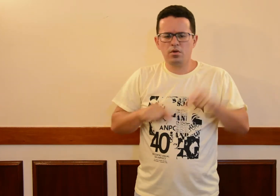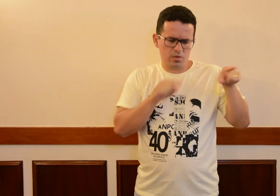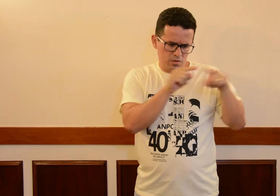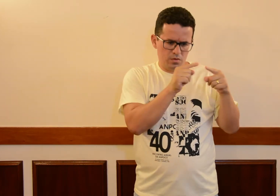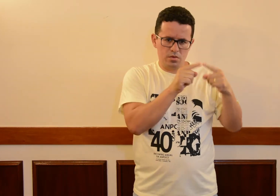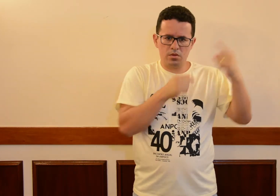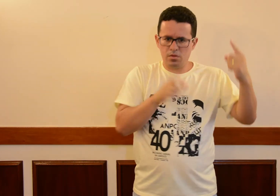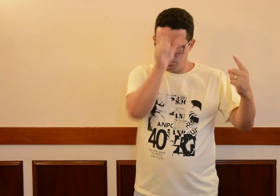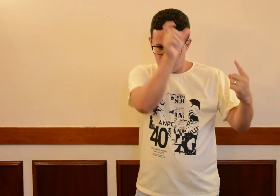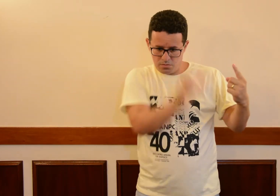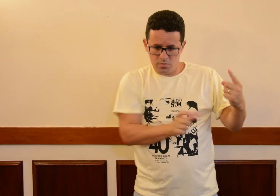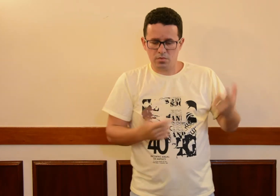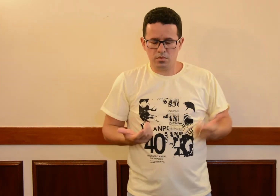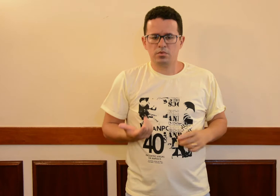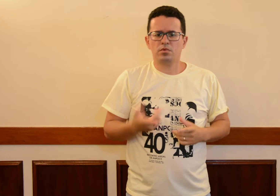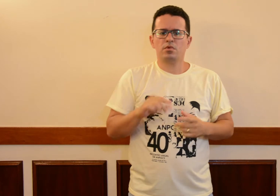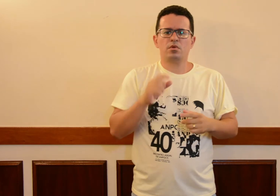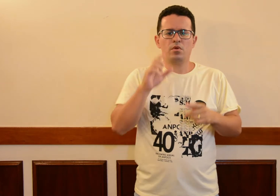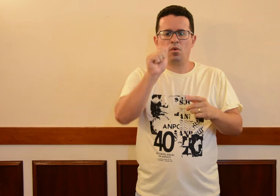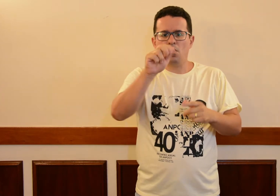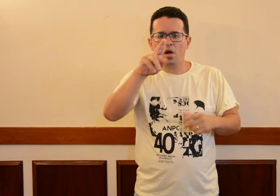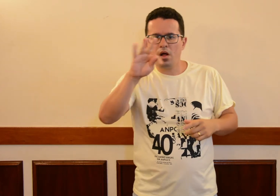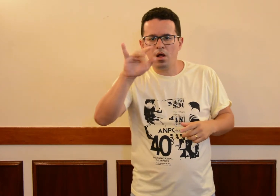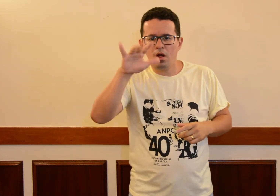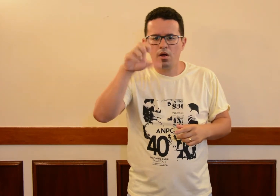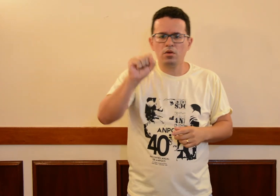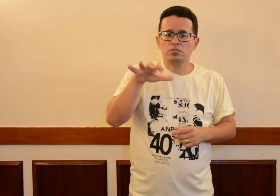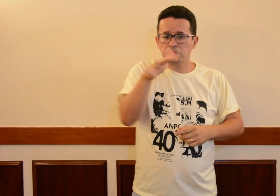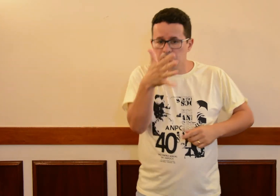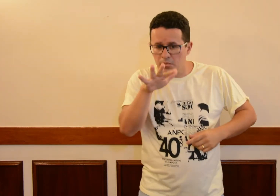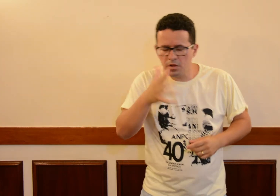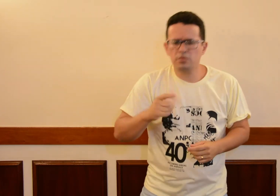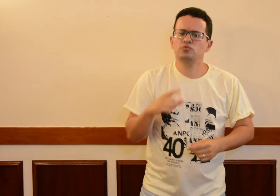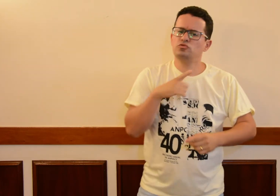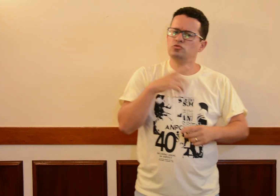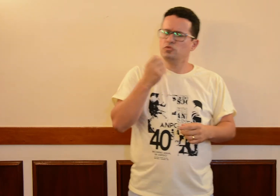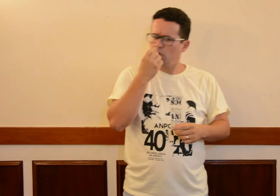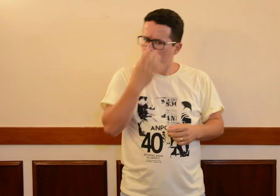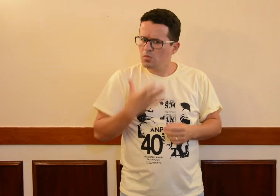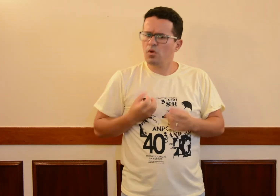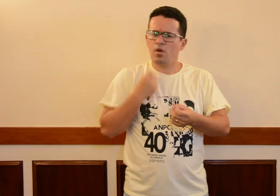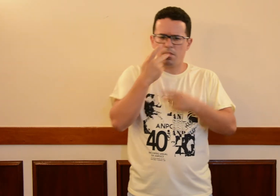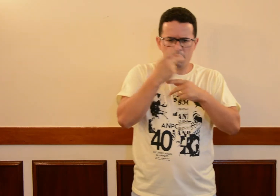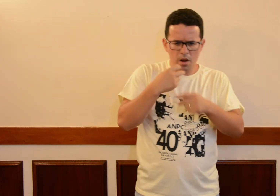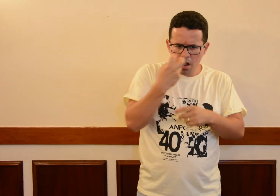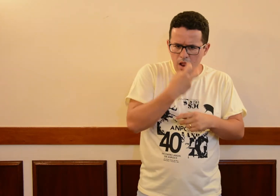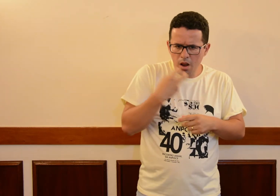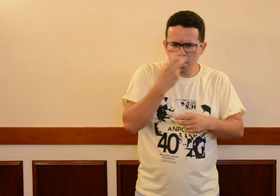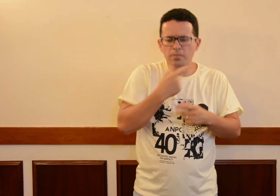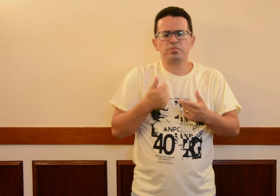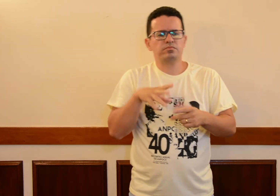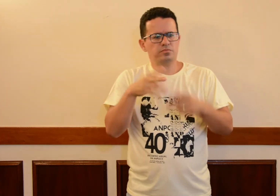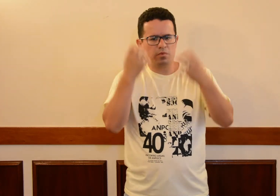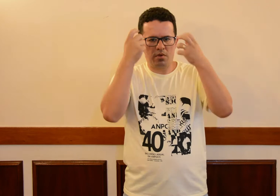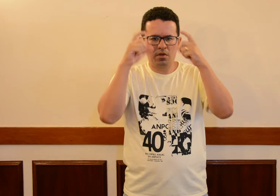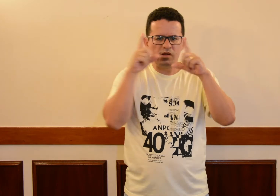espectro, aparentemente com um autismo moderado. Tinha boa capacidade de linguagem receptiva e expressiva, mas